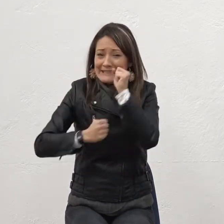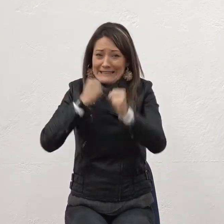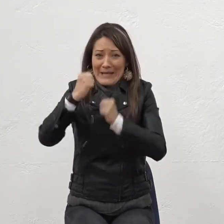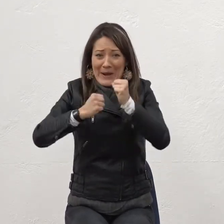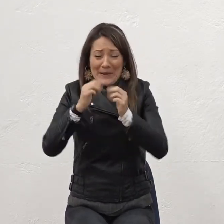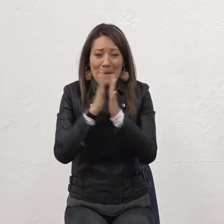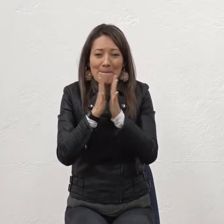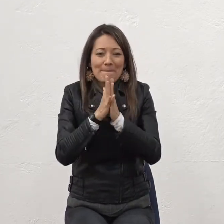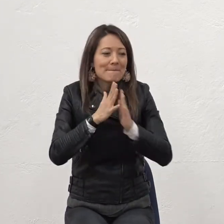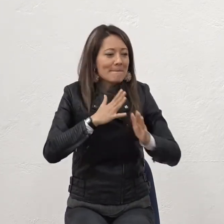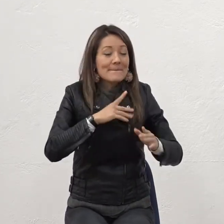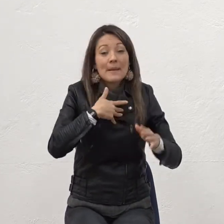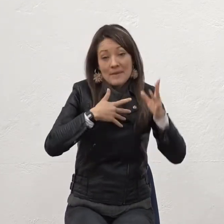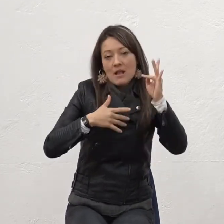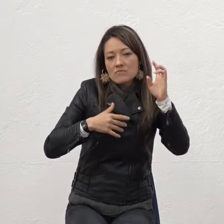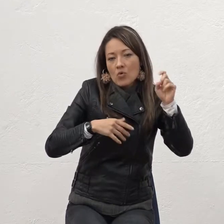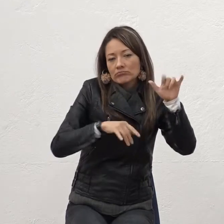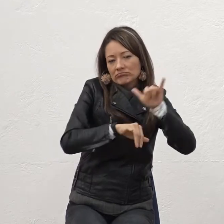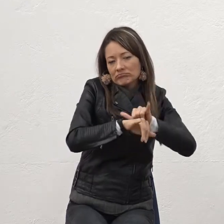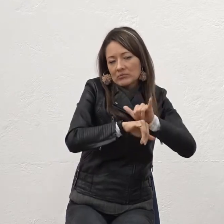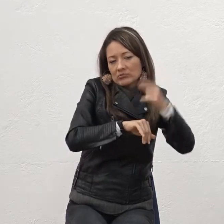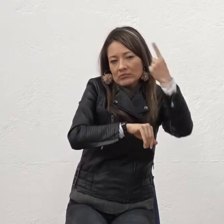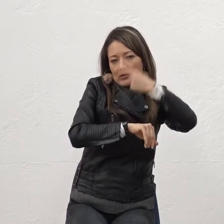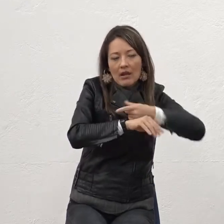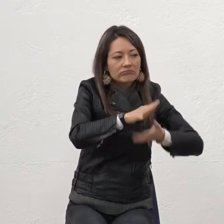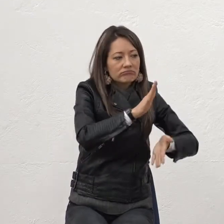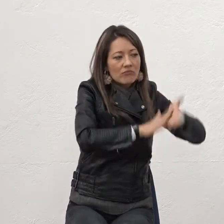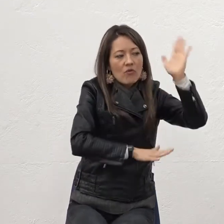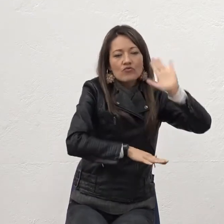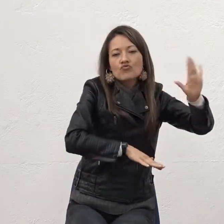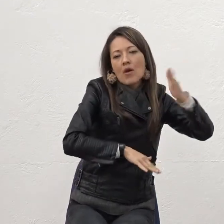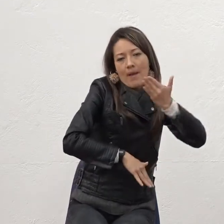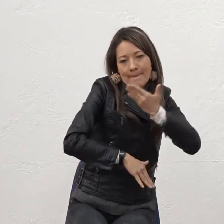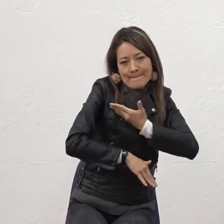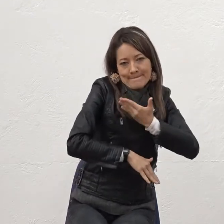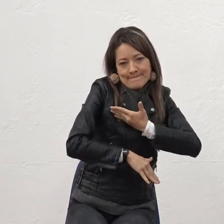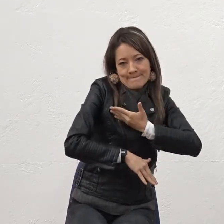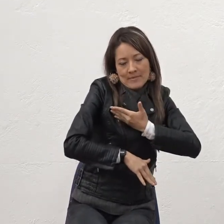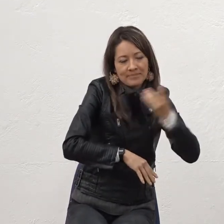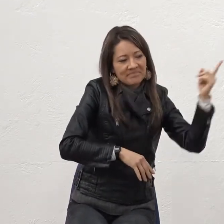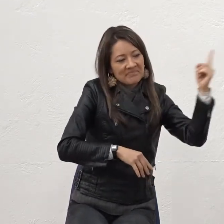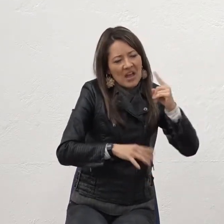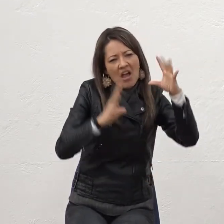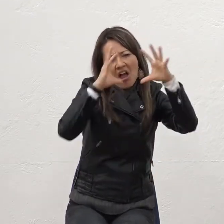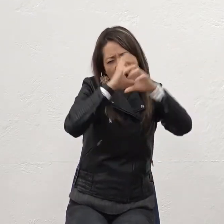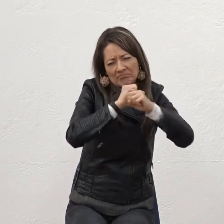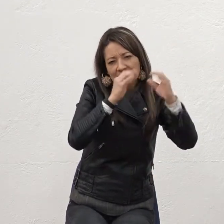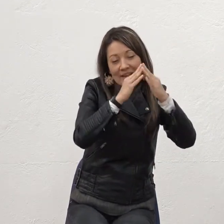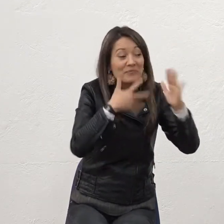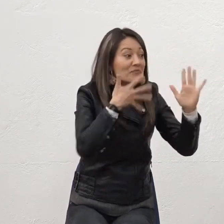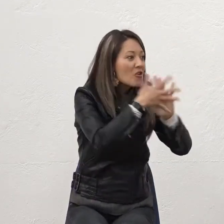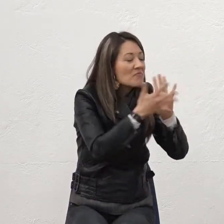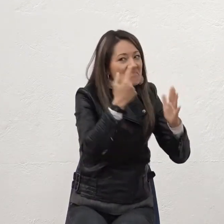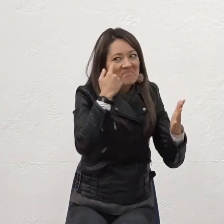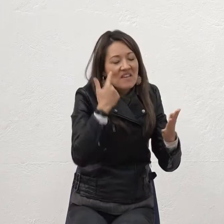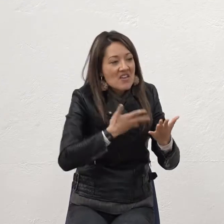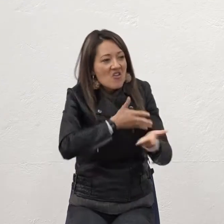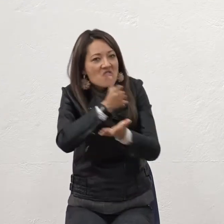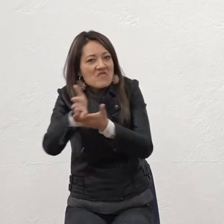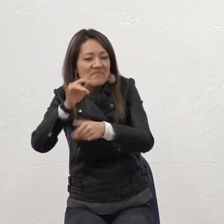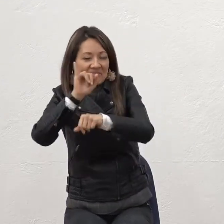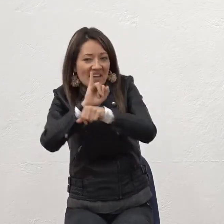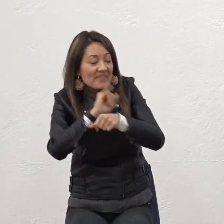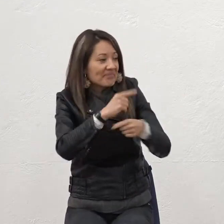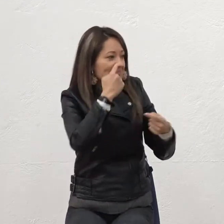mi esposo ese día se había ido a donde la mamá. Él llegó en la noche en la casa y le conté, mira lo que pasó, yo